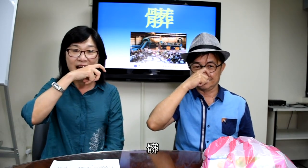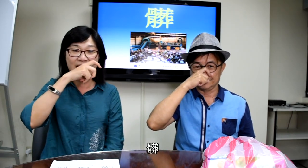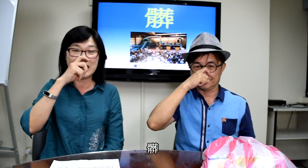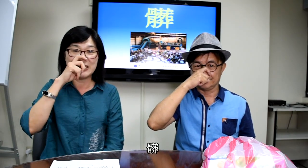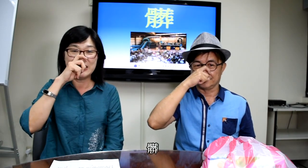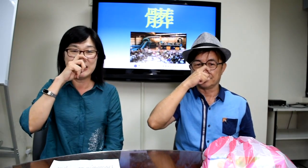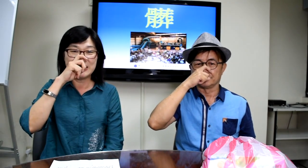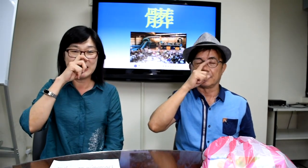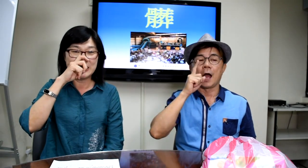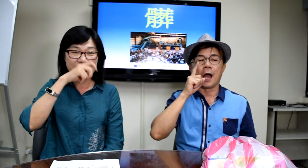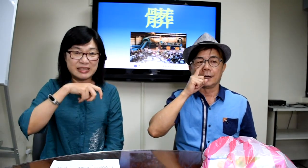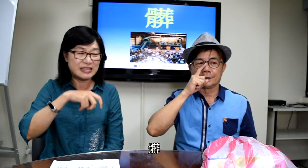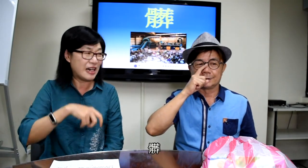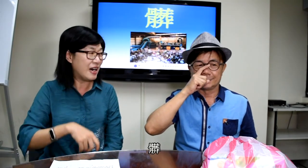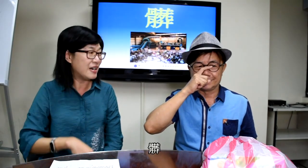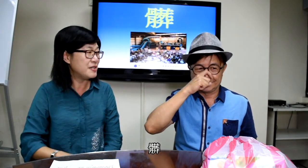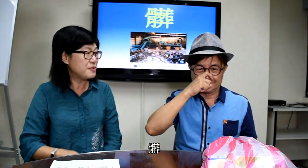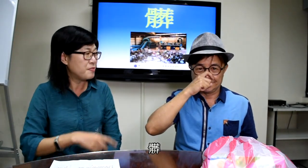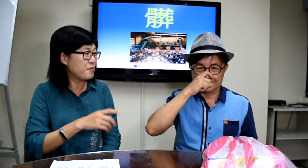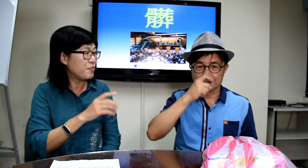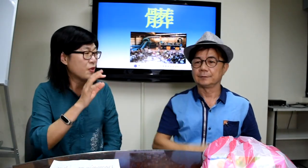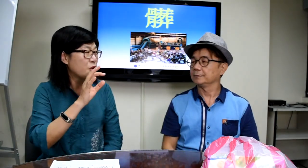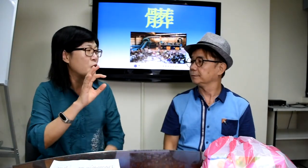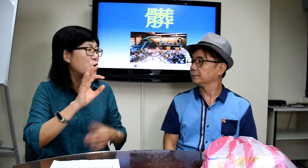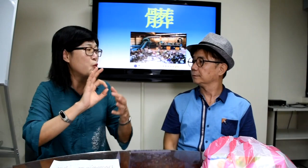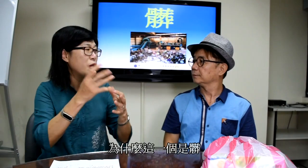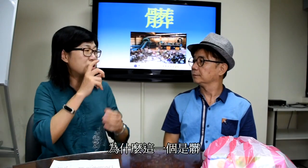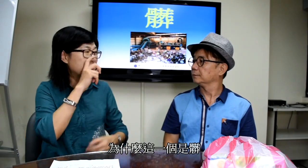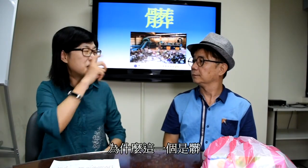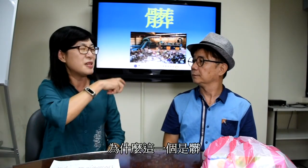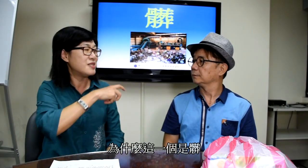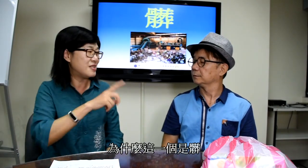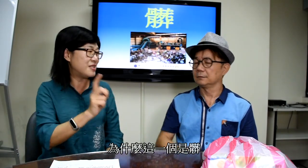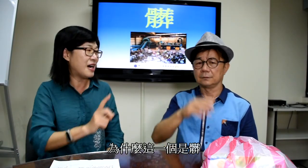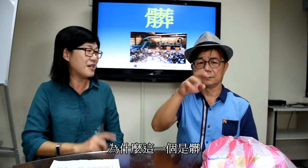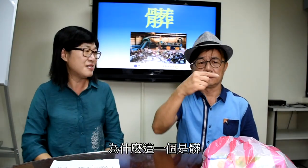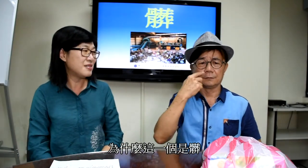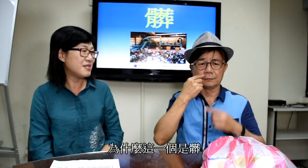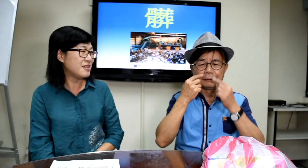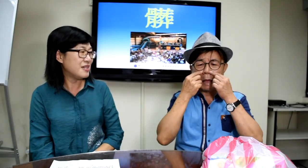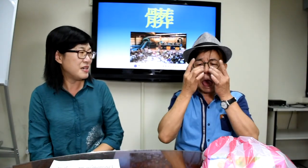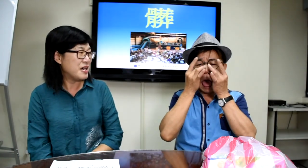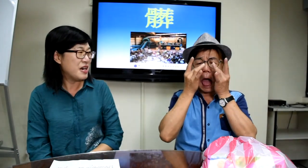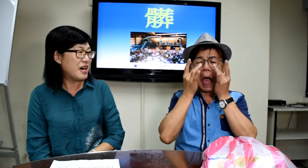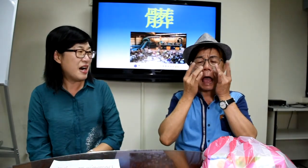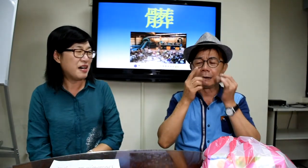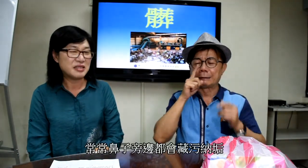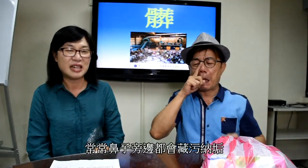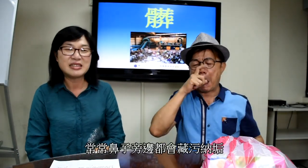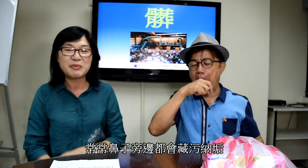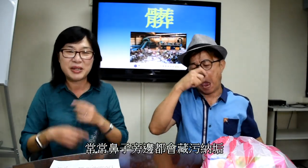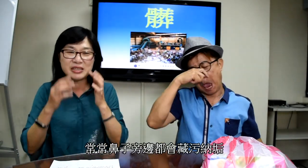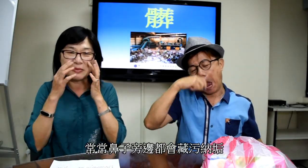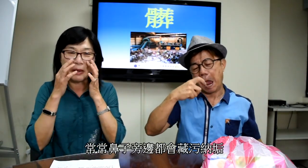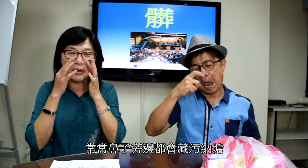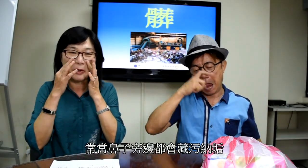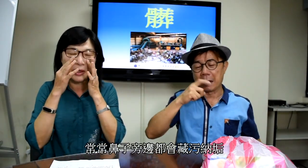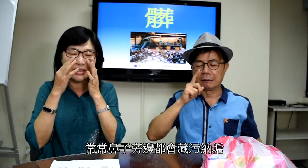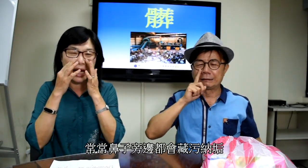脏，脏，为什么这个是脏？常常鼻子旁边都会藏污